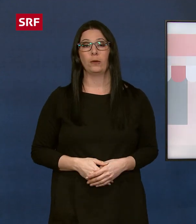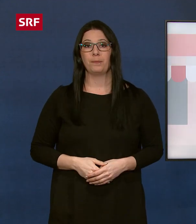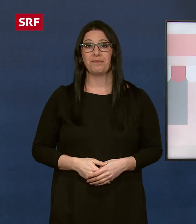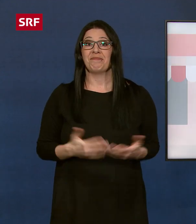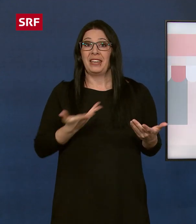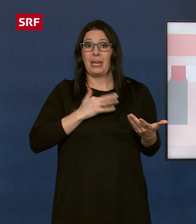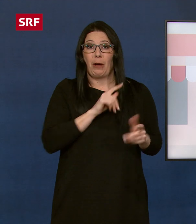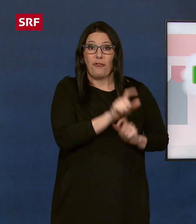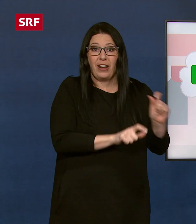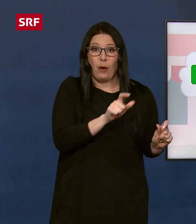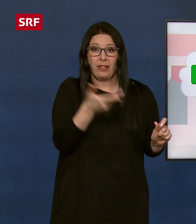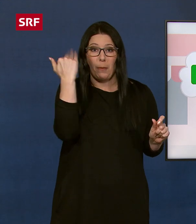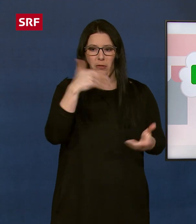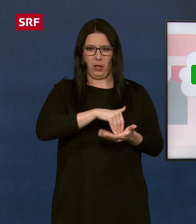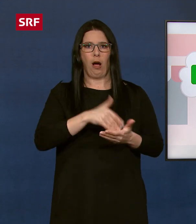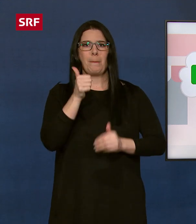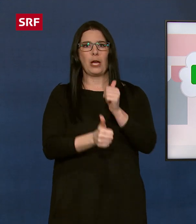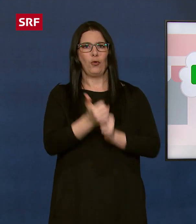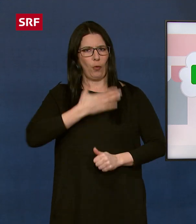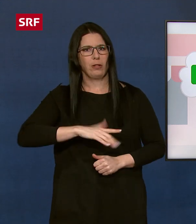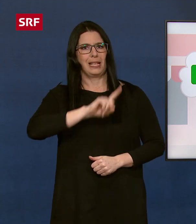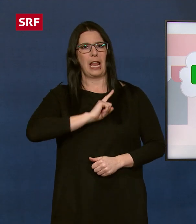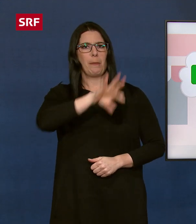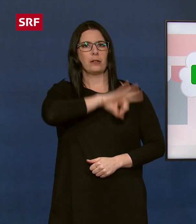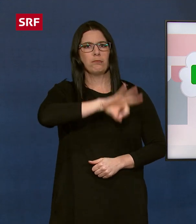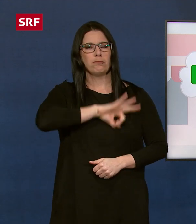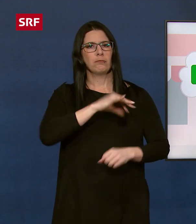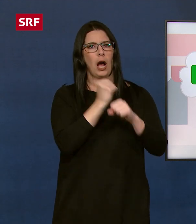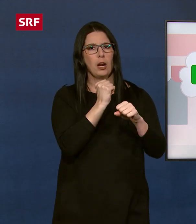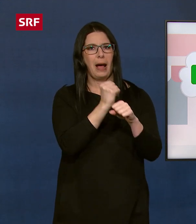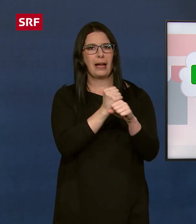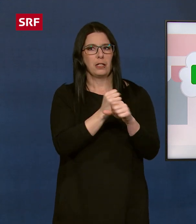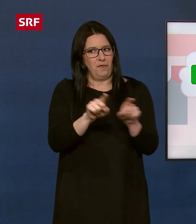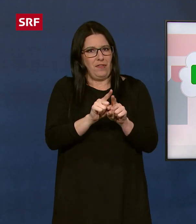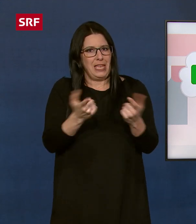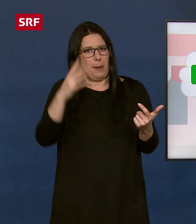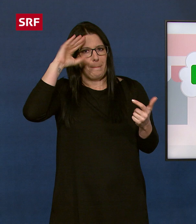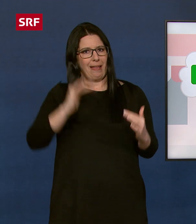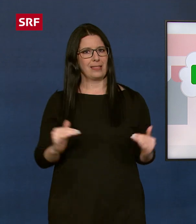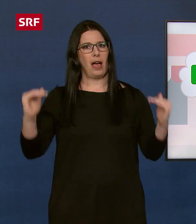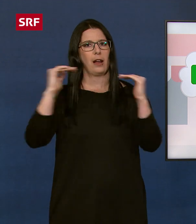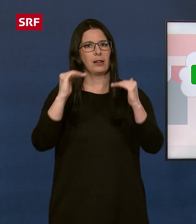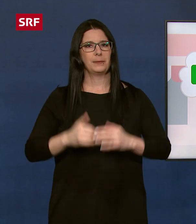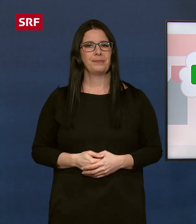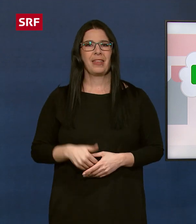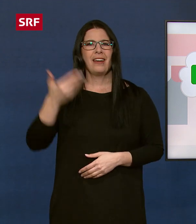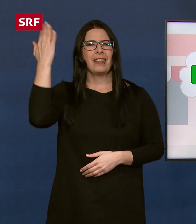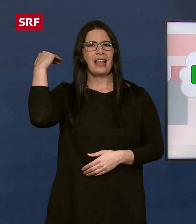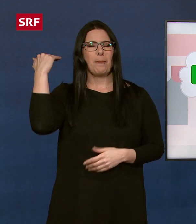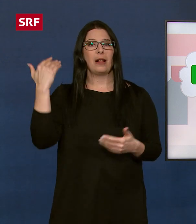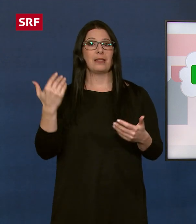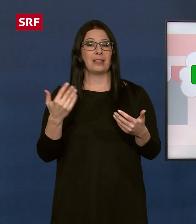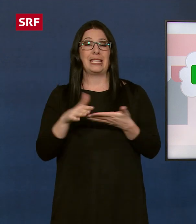gab auch Frauen, die einen Beruf haben und selber Geld verdienen wollten. Ebenso wie die Männer. Lange Zeit war bei